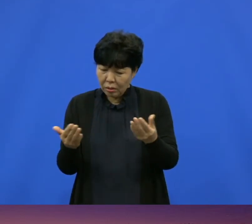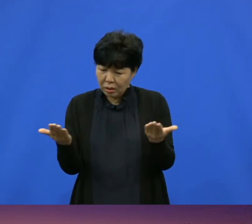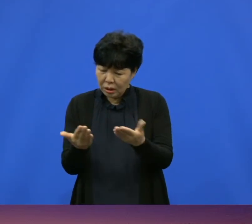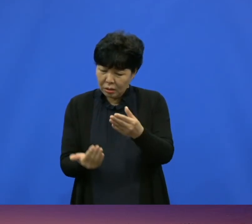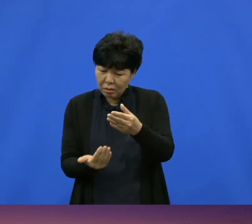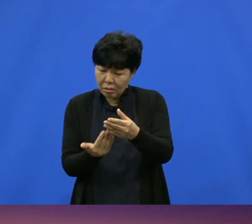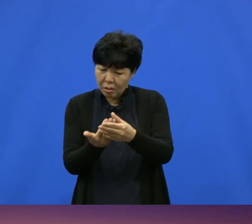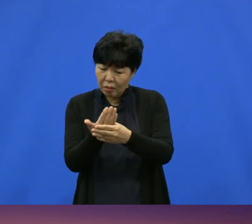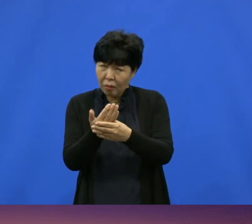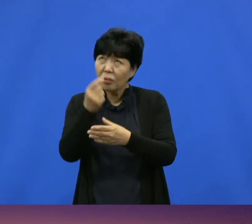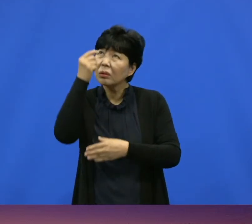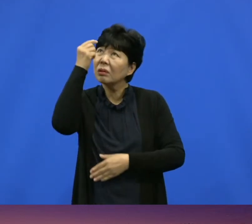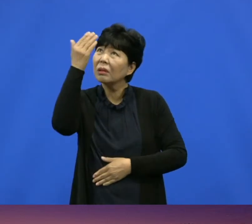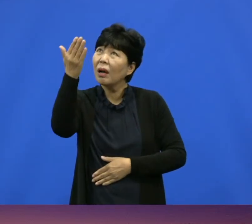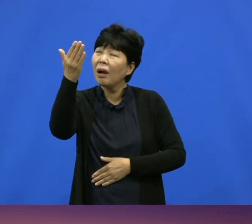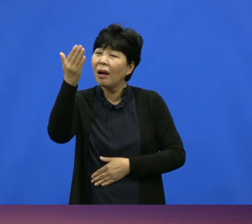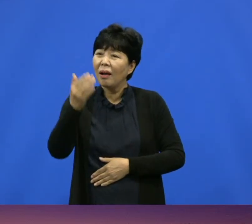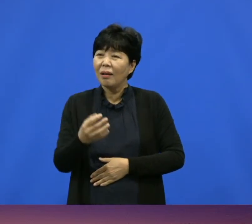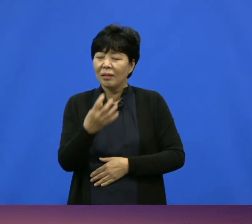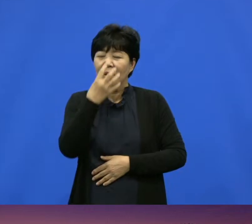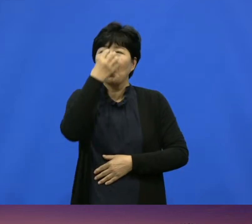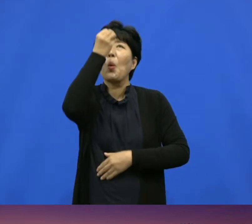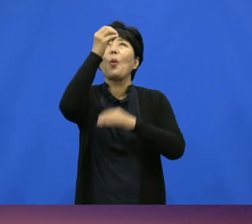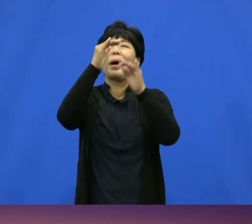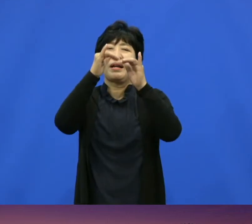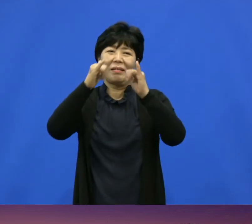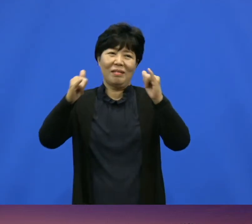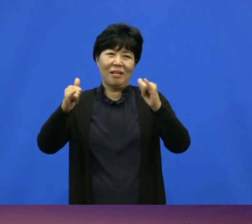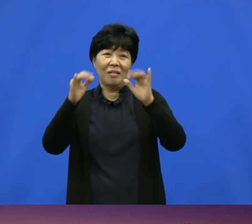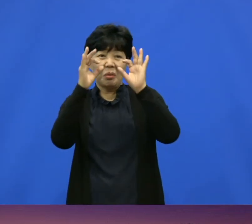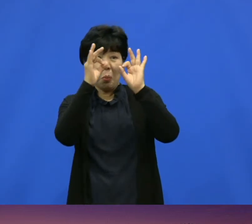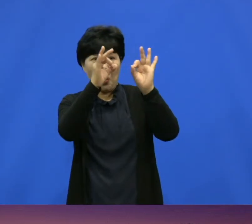오만한 자를 질투하였습니다.